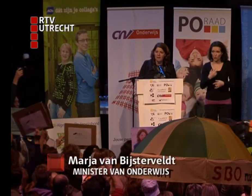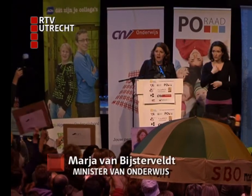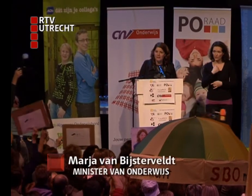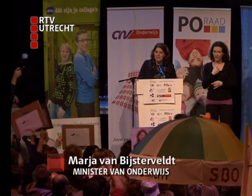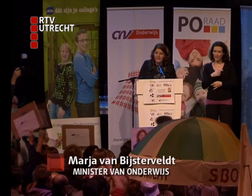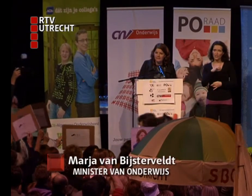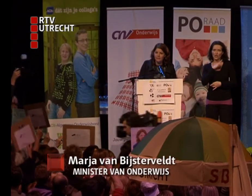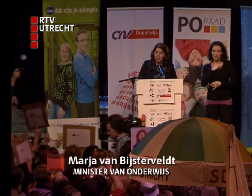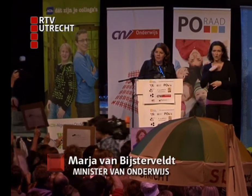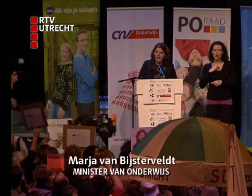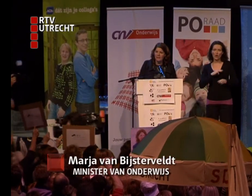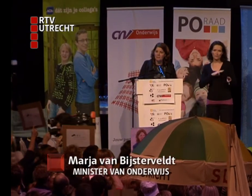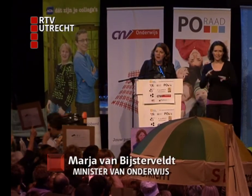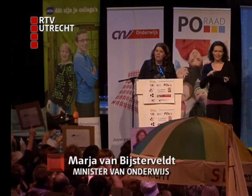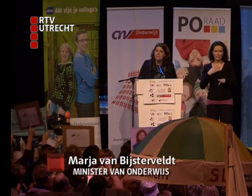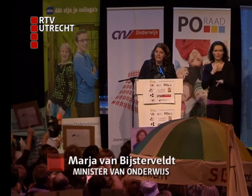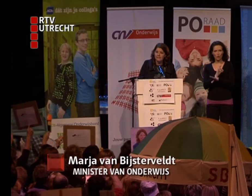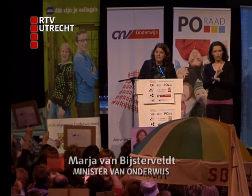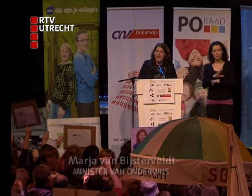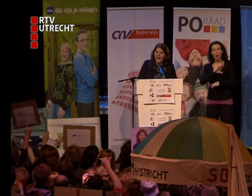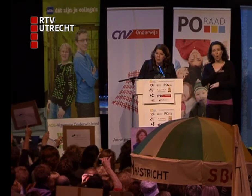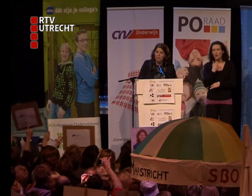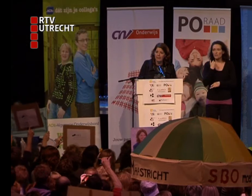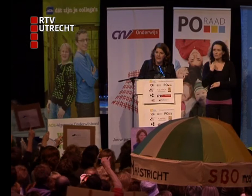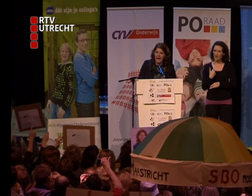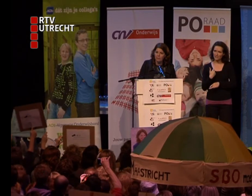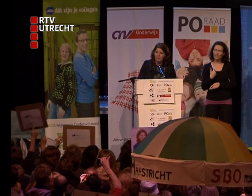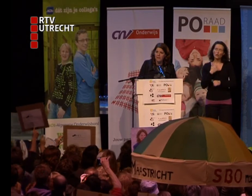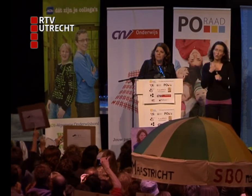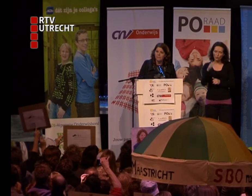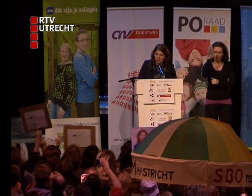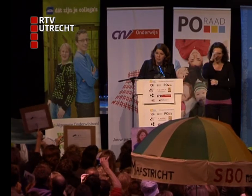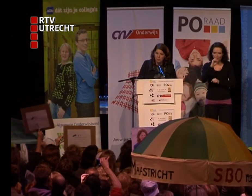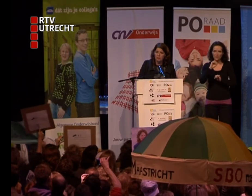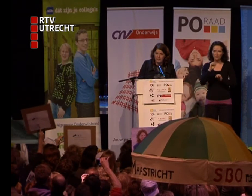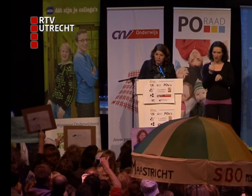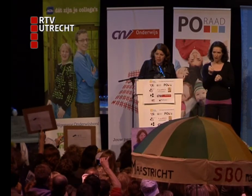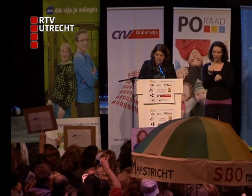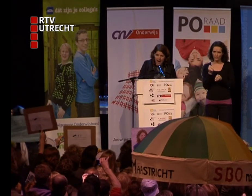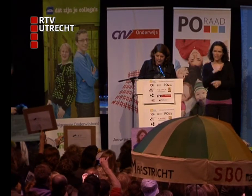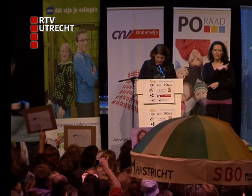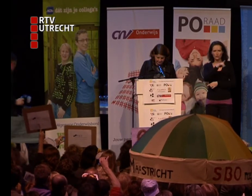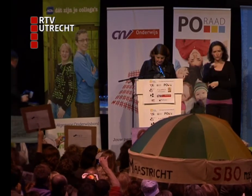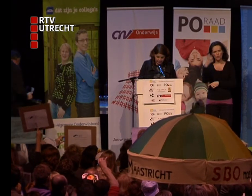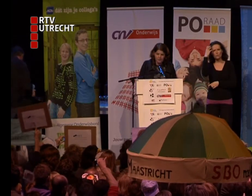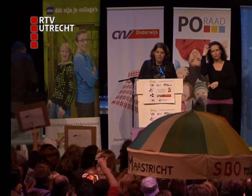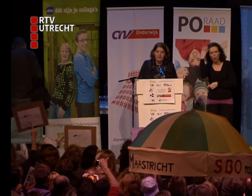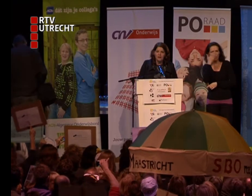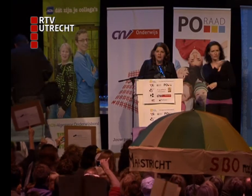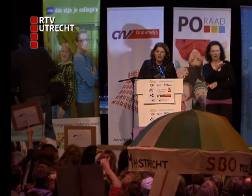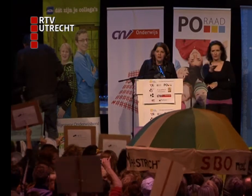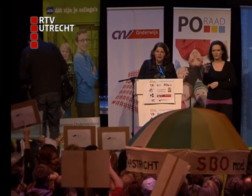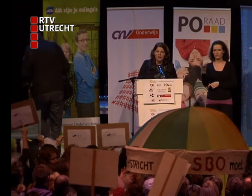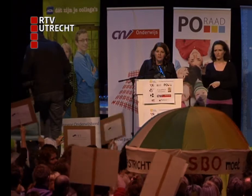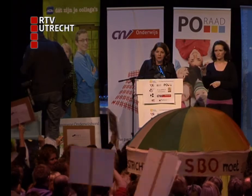gewoon als minister van Onderwijs, maar ook als mens, heel goed begrijp dat u zich zorgen maakt.